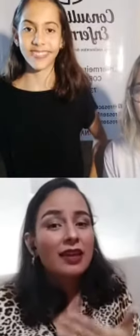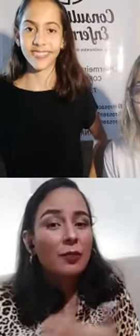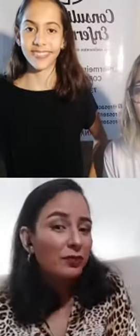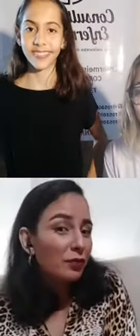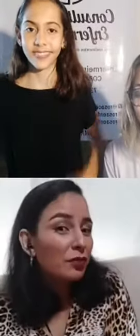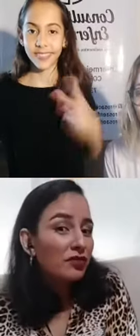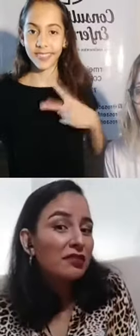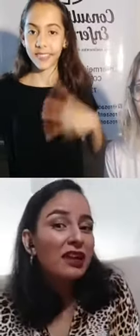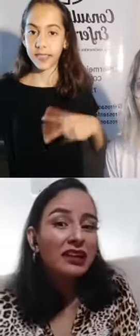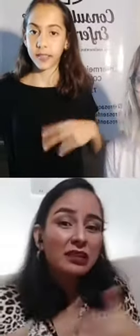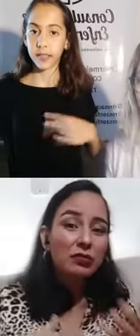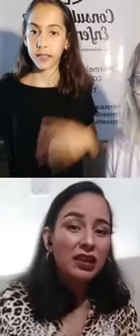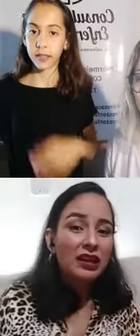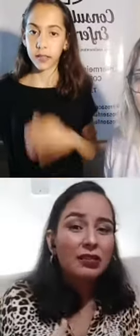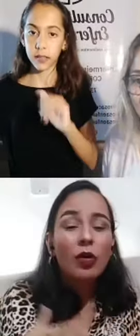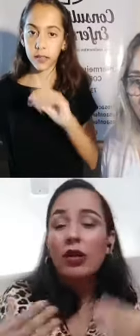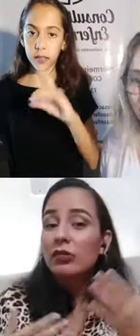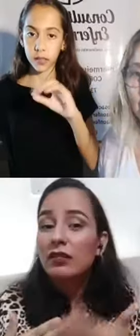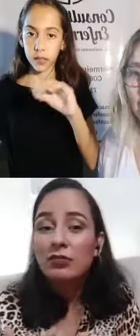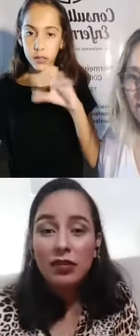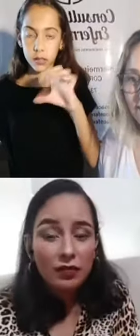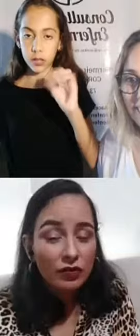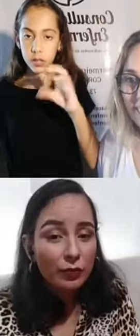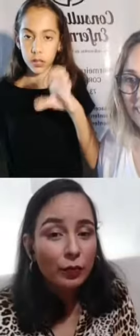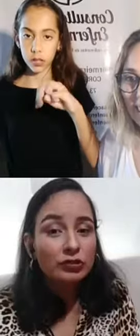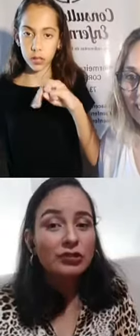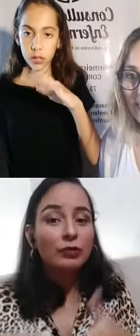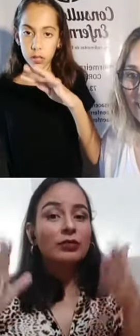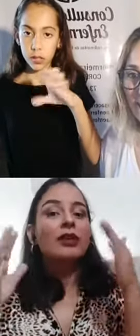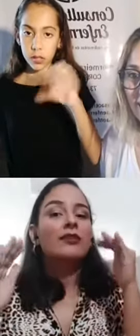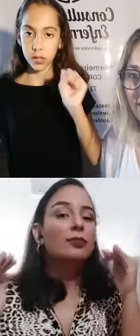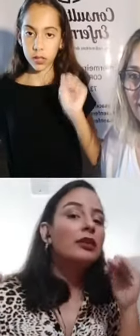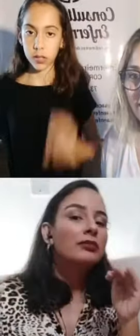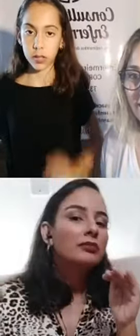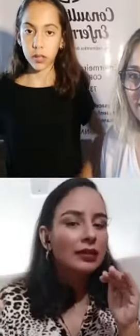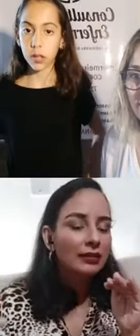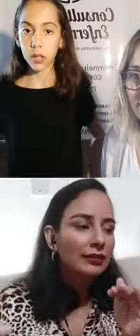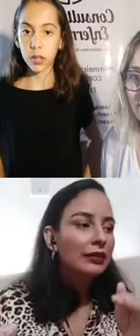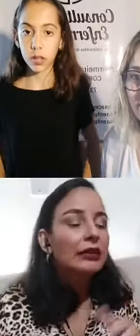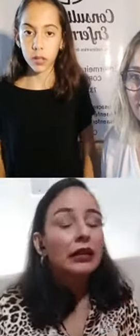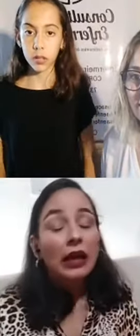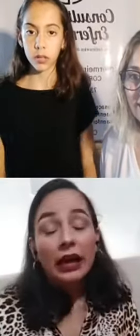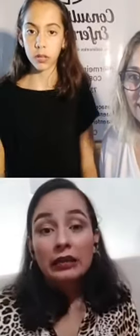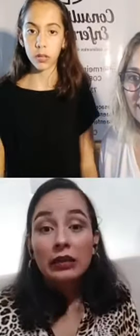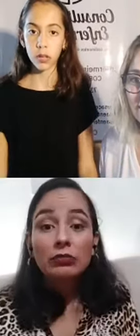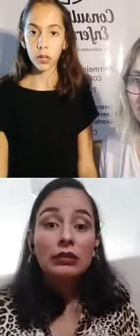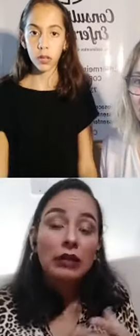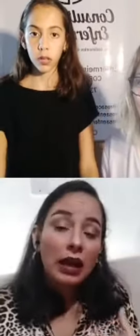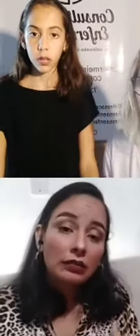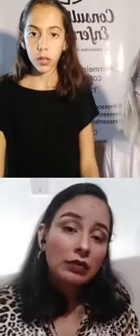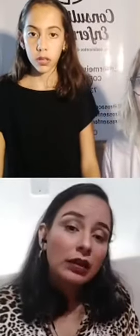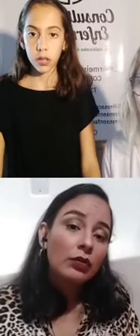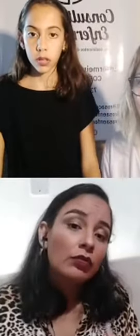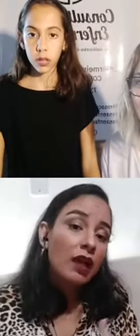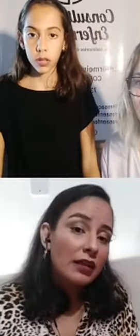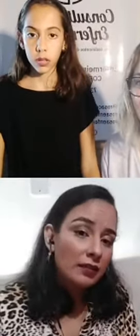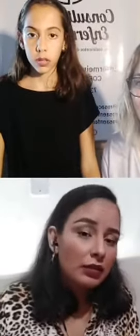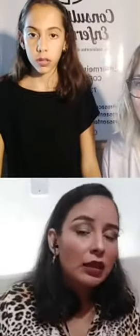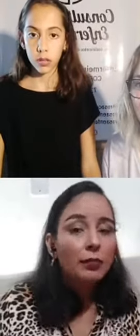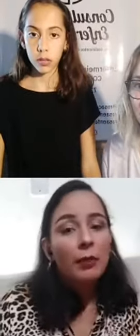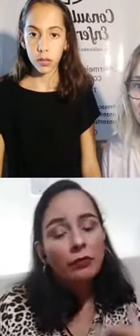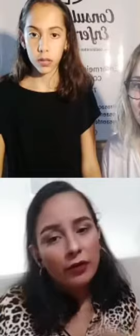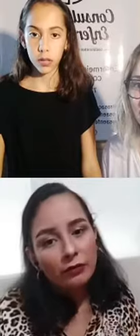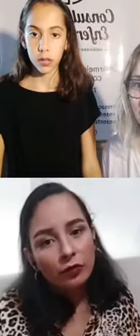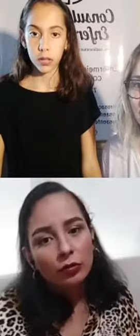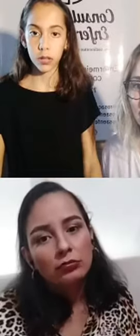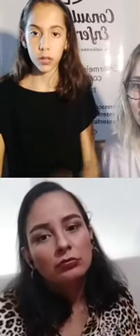assim, eu prefiro meus filhos aqui do que em qualquer outra situação exposta, então eu respiro, né? Tenho tentado, né, usar esse tempo